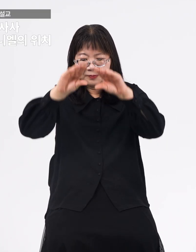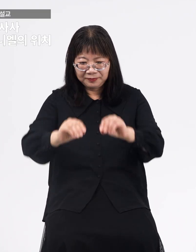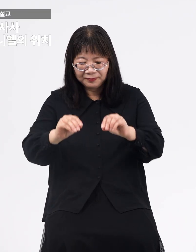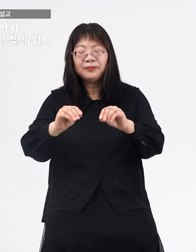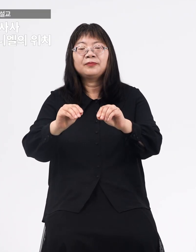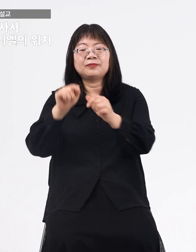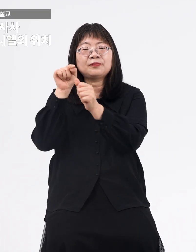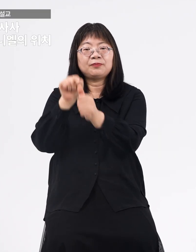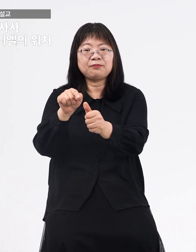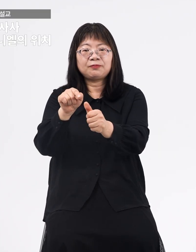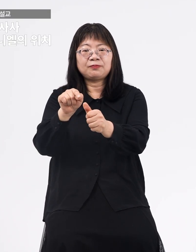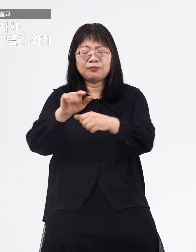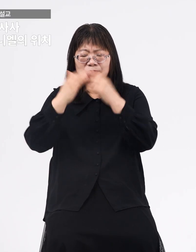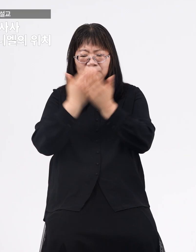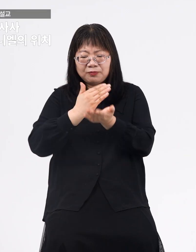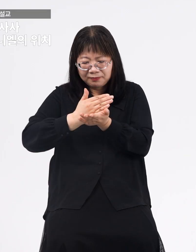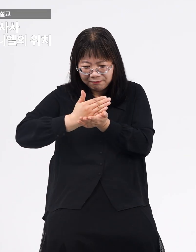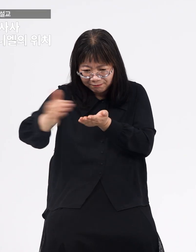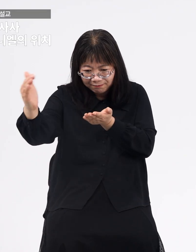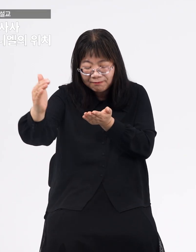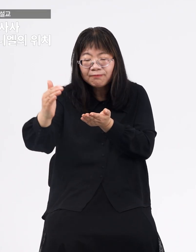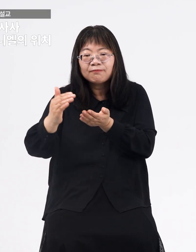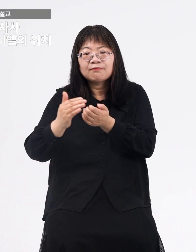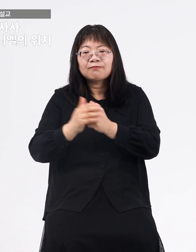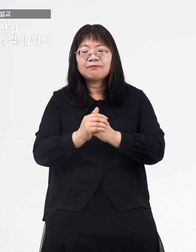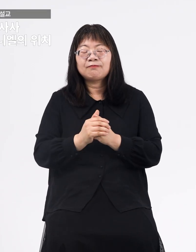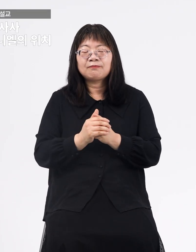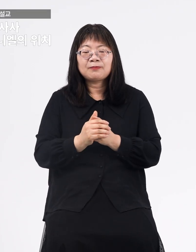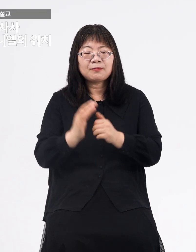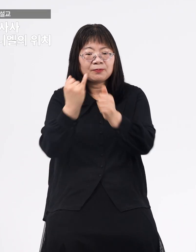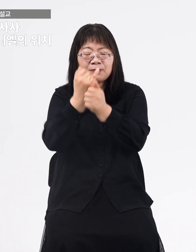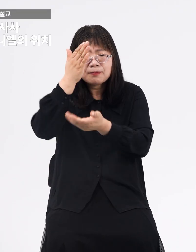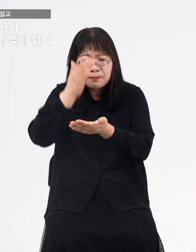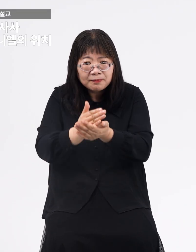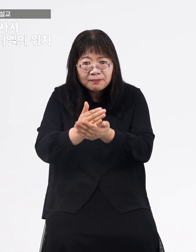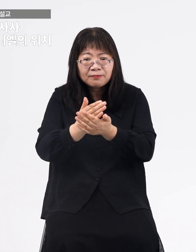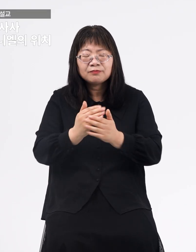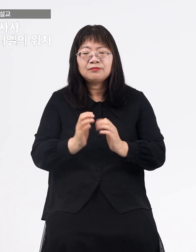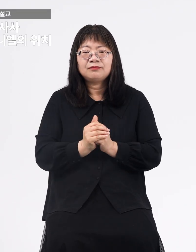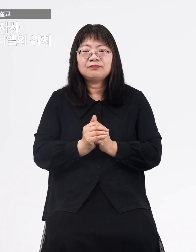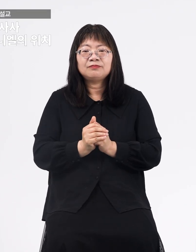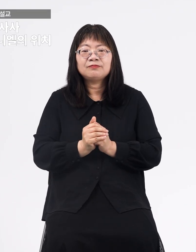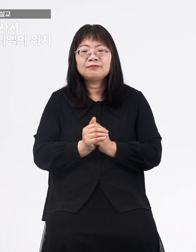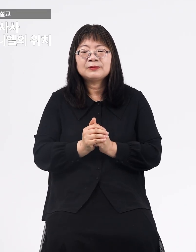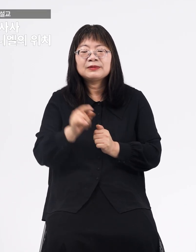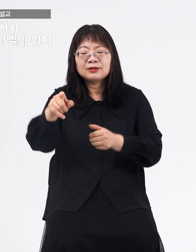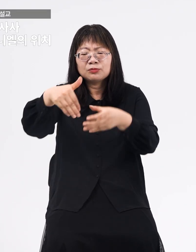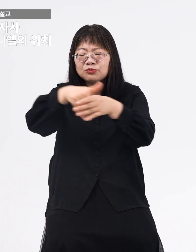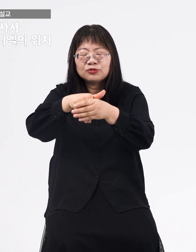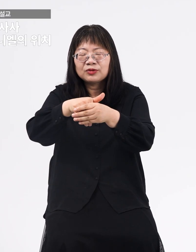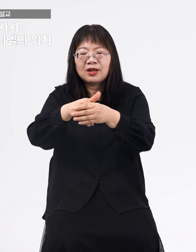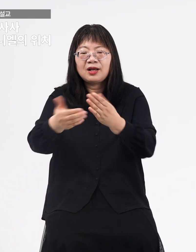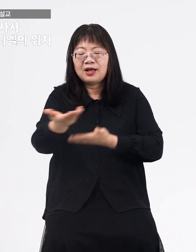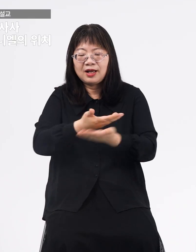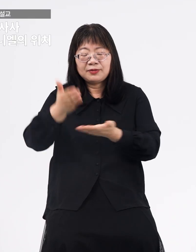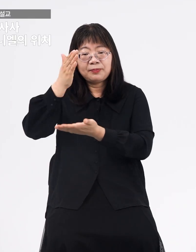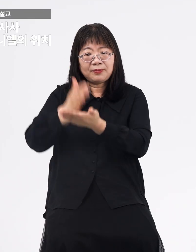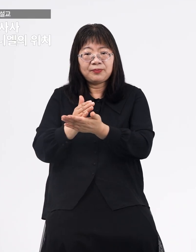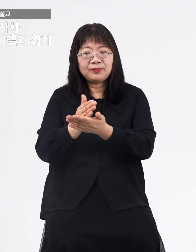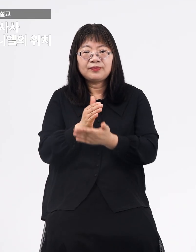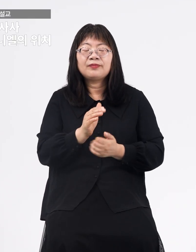했습니다. 모든 것들을 몰아내고 그들과 통혼하지 말며 그들의 가치와 섞이지 마라. 이게